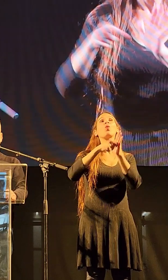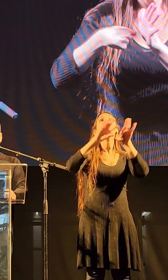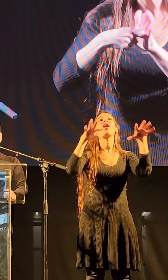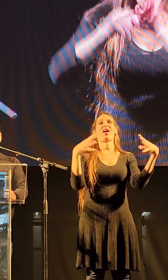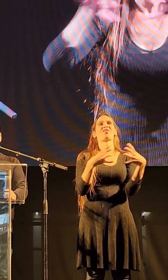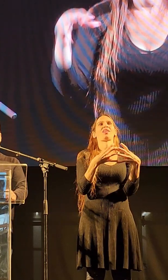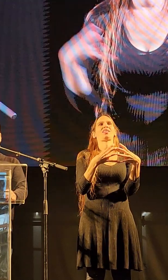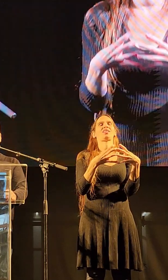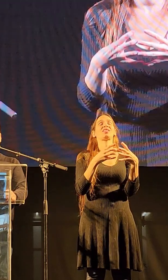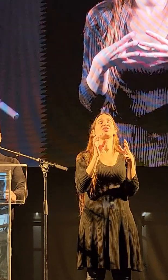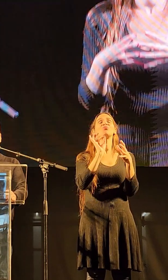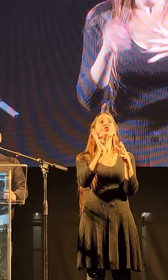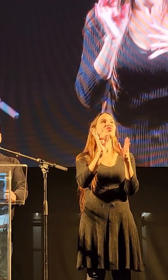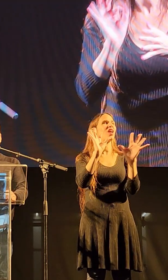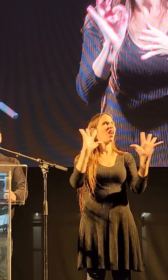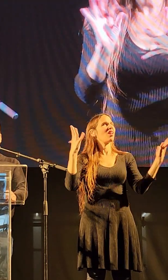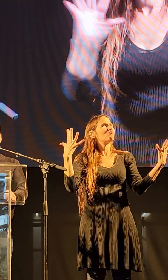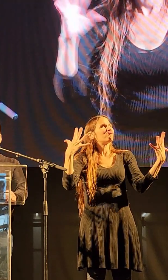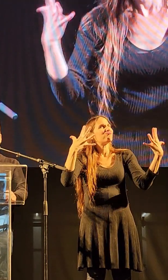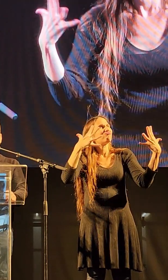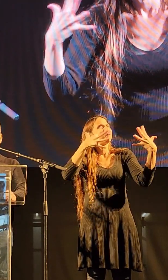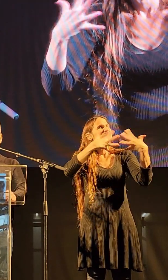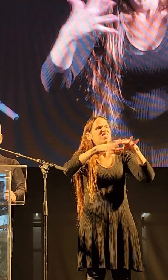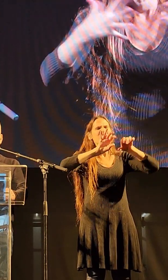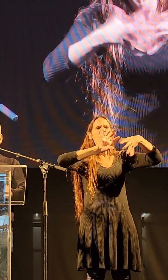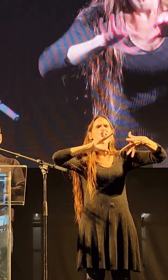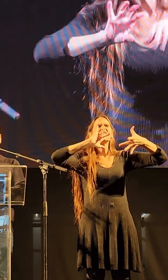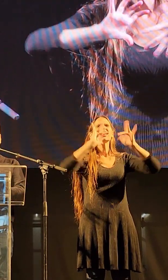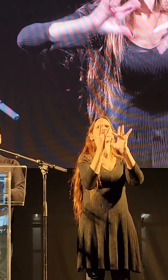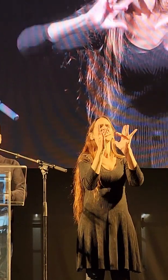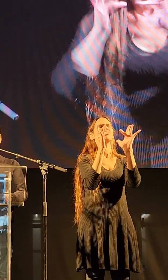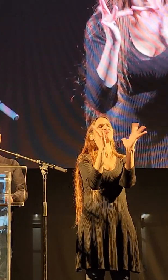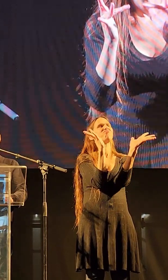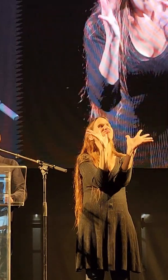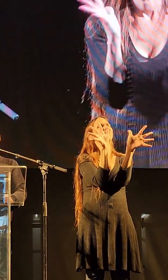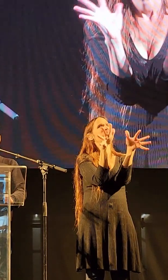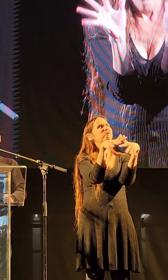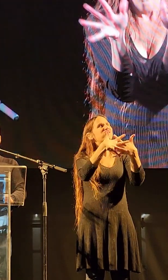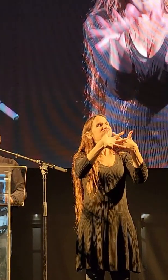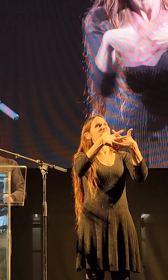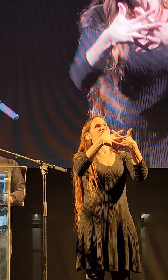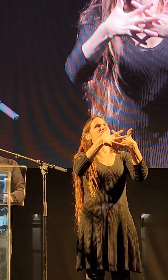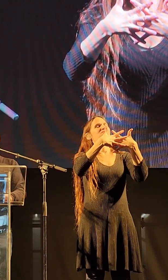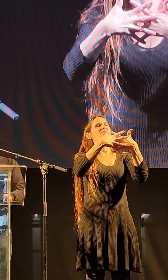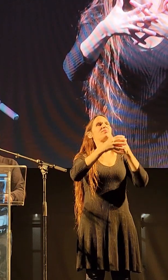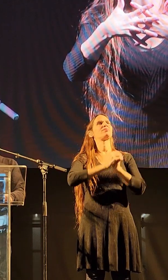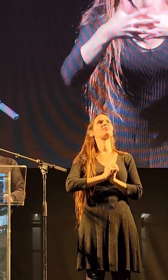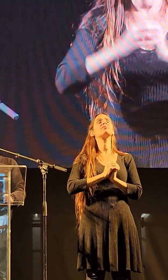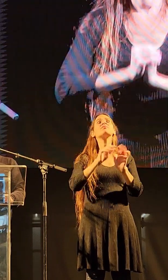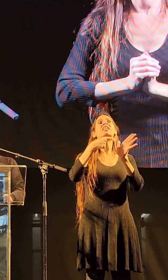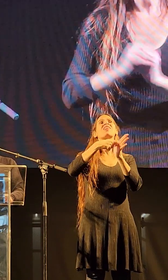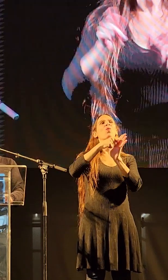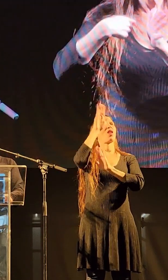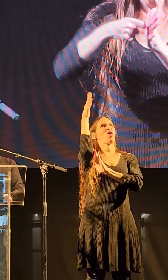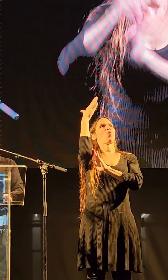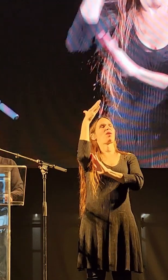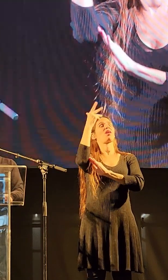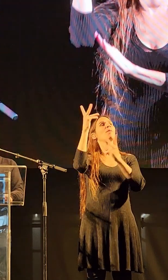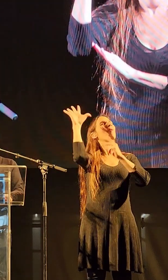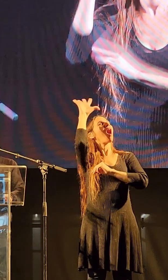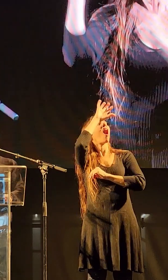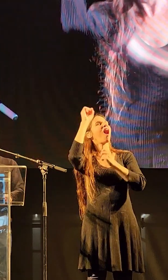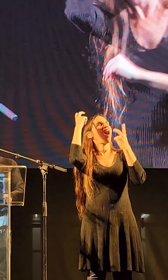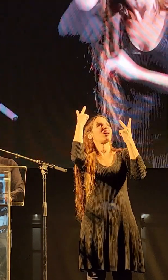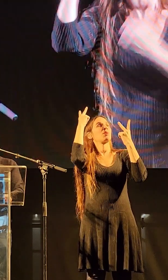חברתי כדי לאחות את השסע שיצרתם. תיקון לאומי